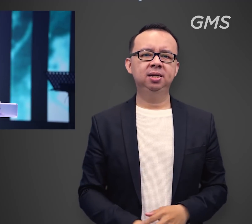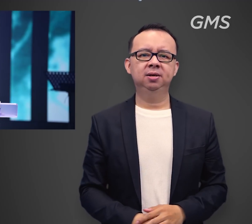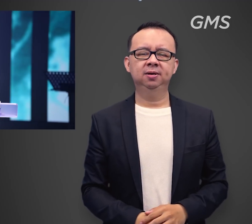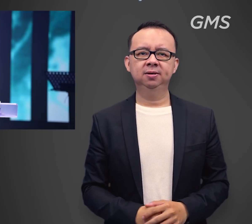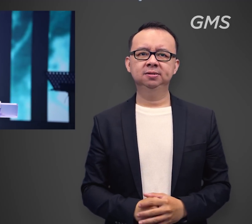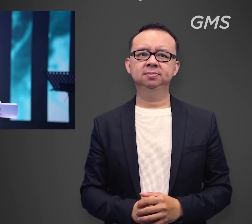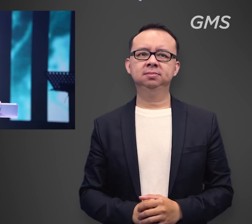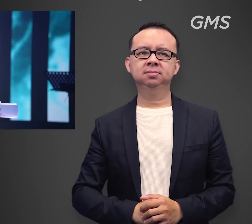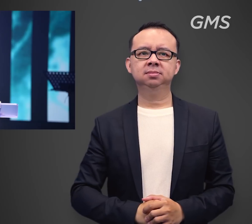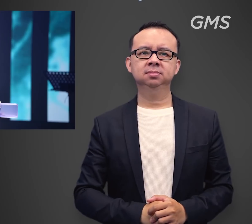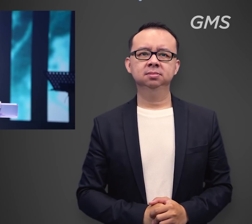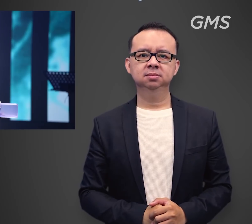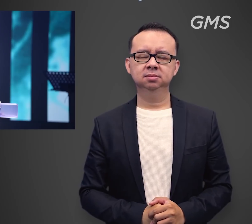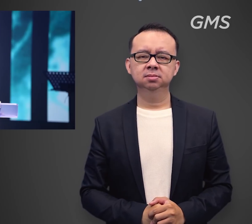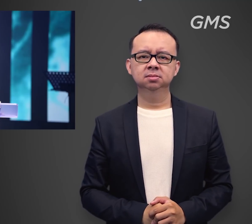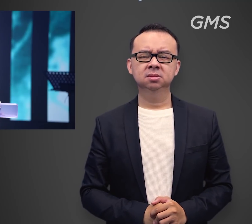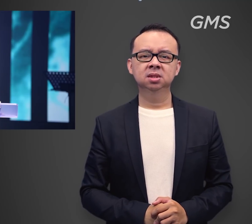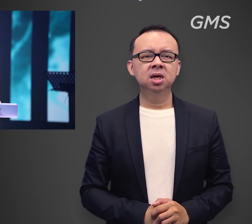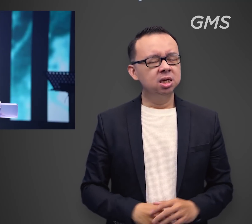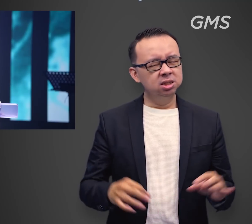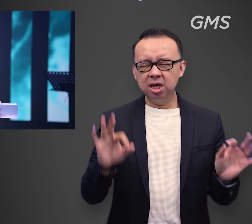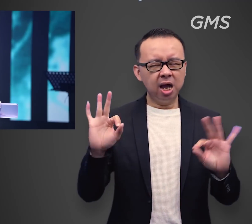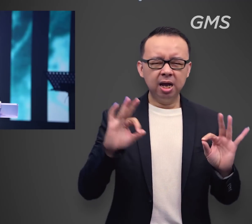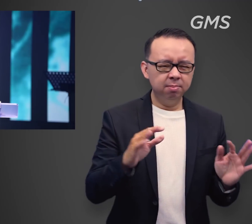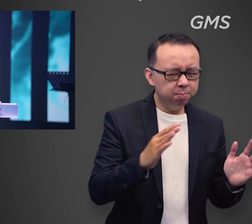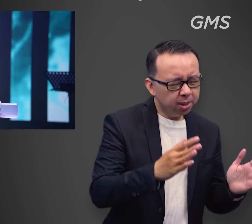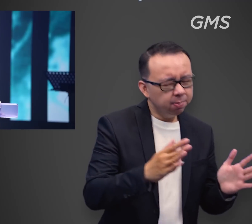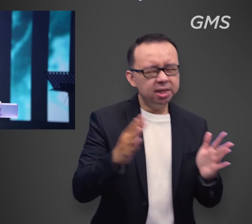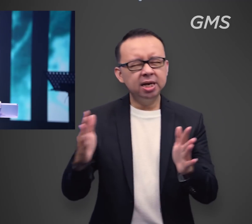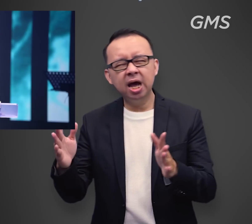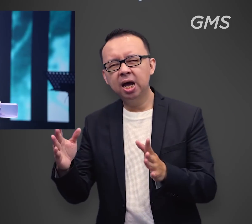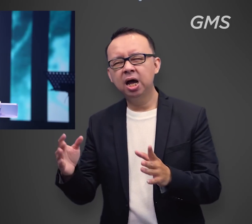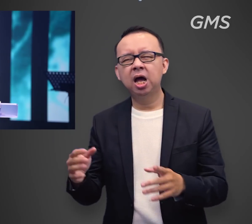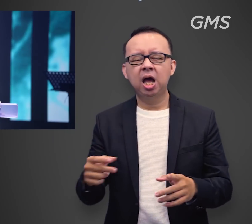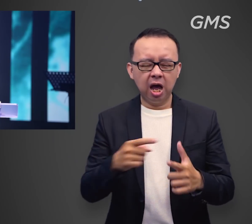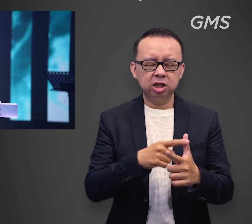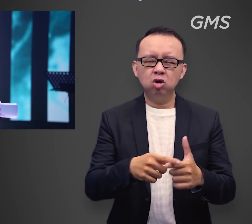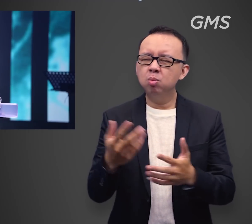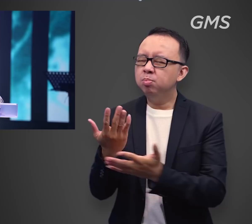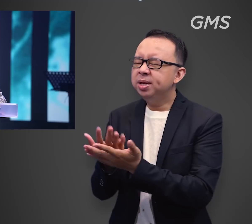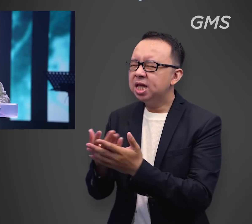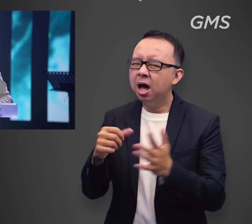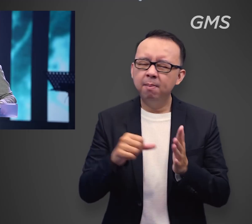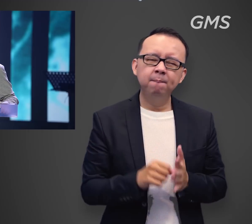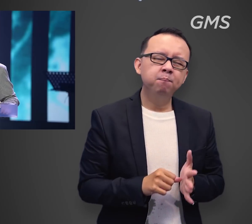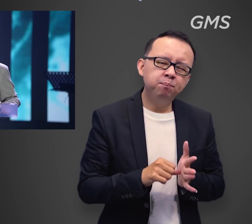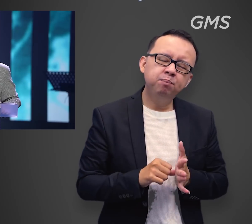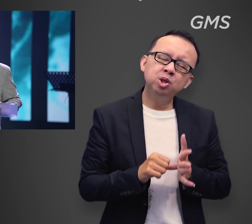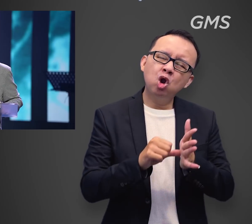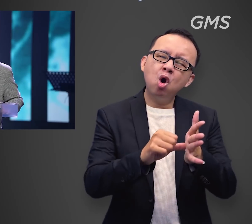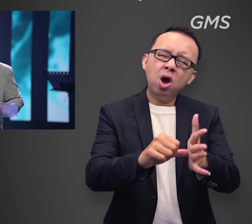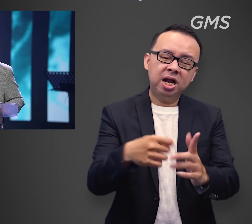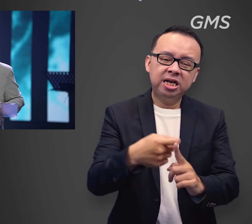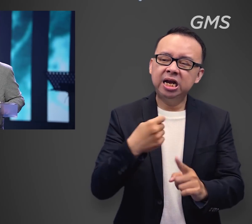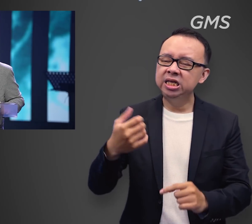saudara. Jangan berpindah kepada yang lain. Jangan cari pertolongan di tempat yang lain. Bawalah hatimu kepada Tuhan.